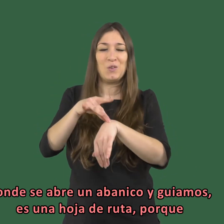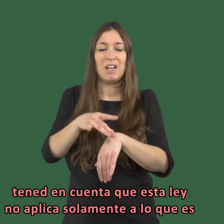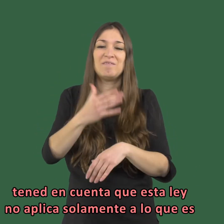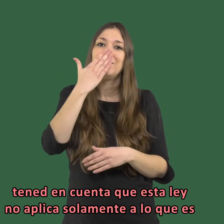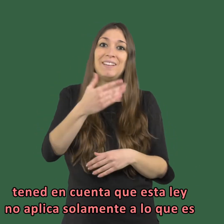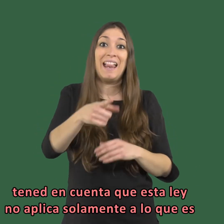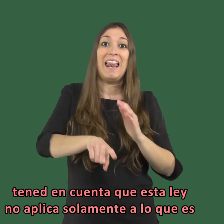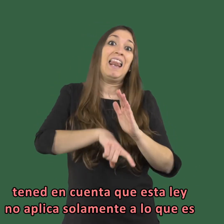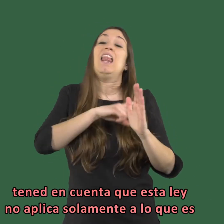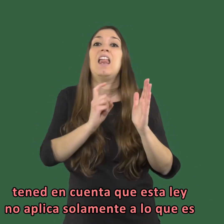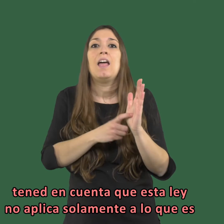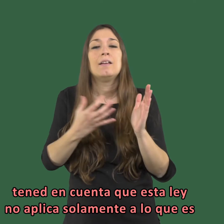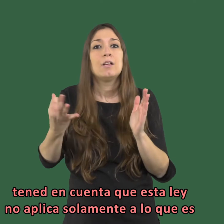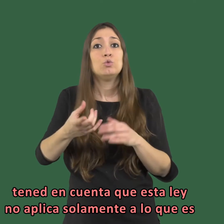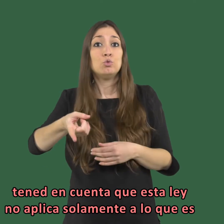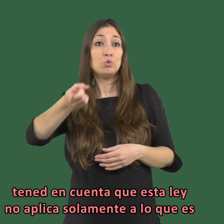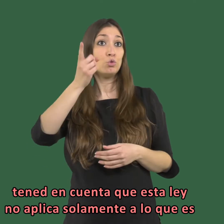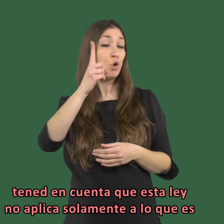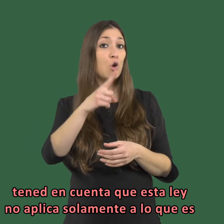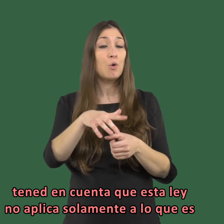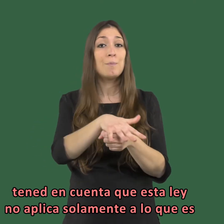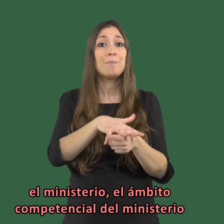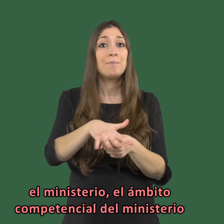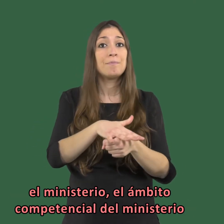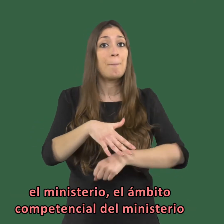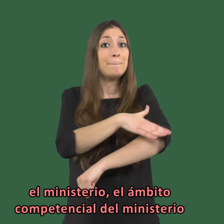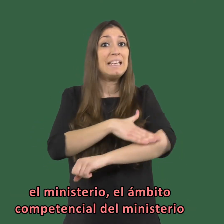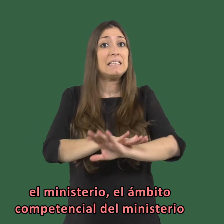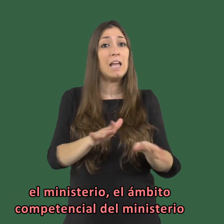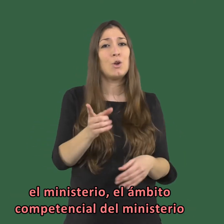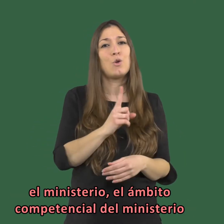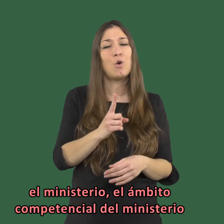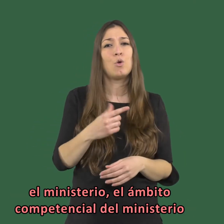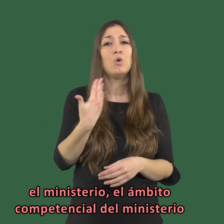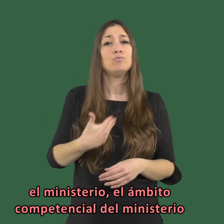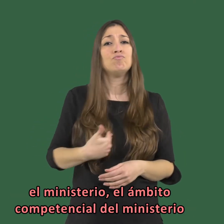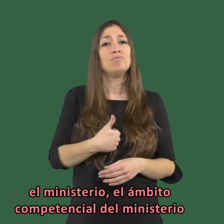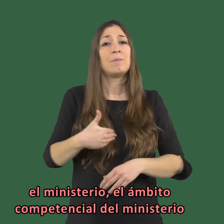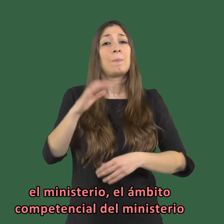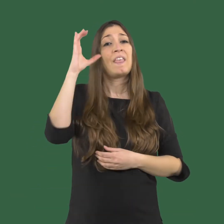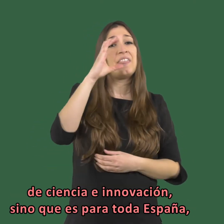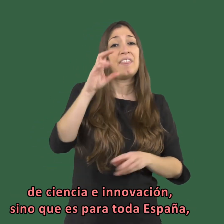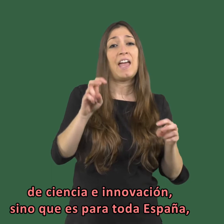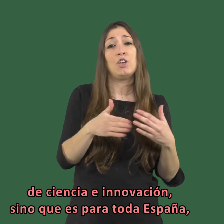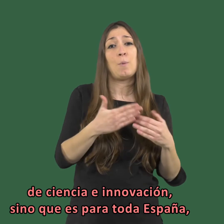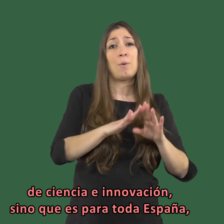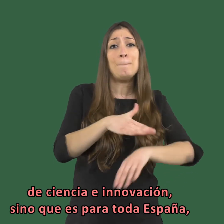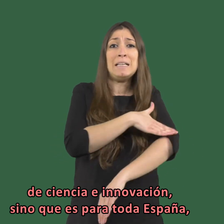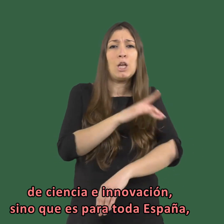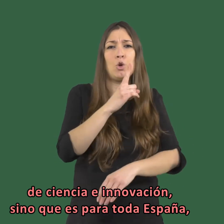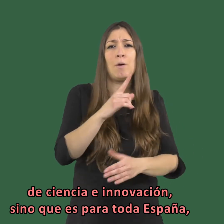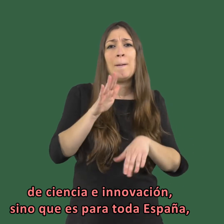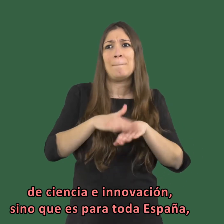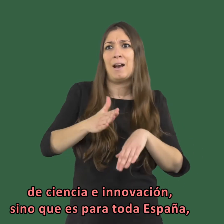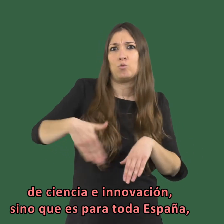porque tened en cuenta que esta ley no aplica solamente a lo que es el ministerio, el ámbito competencial del Ministerio de Ciencia e Innovación, sino que es